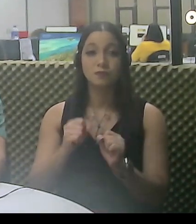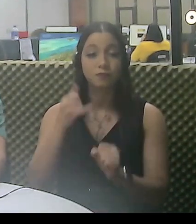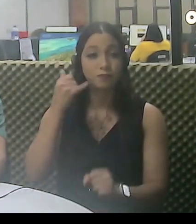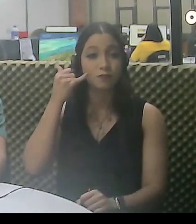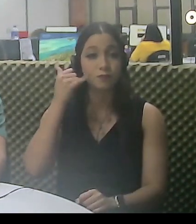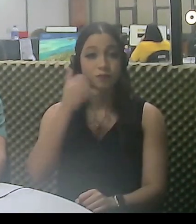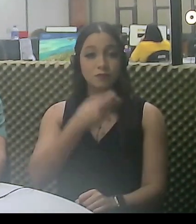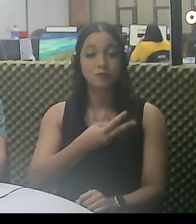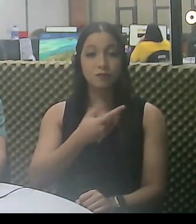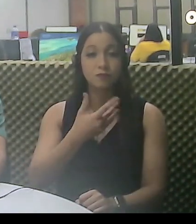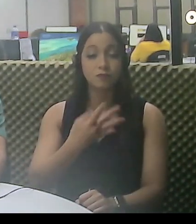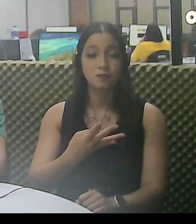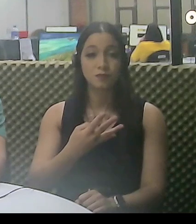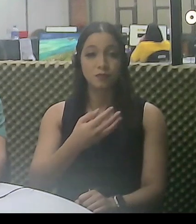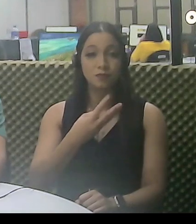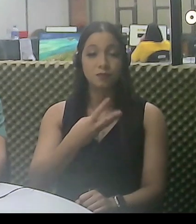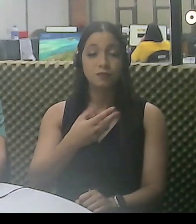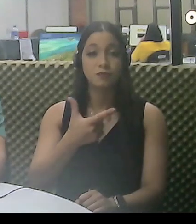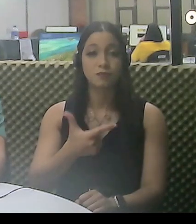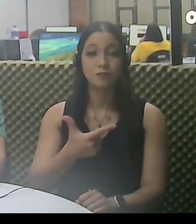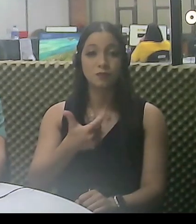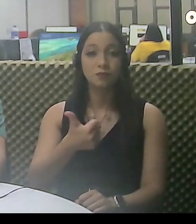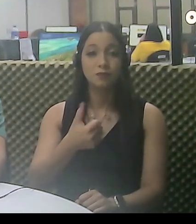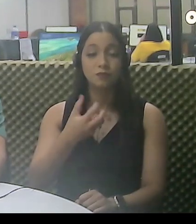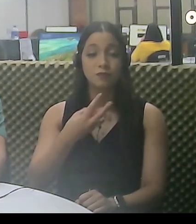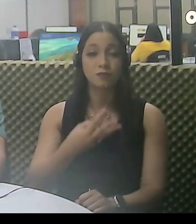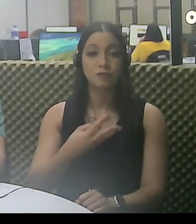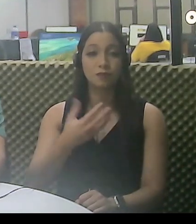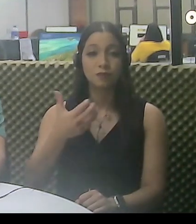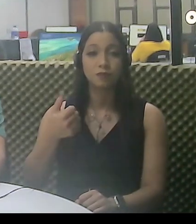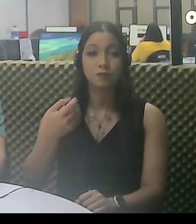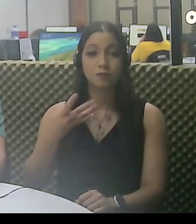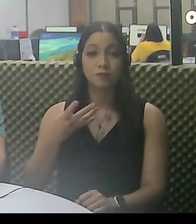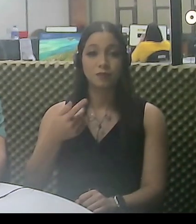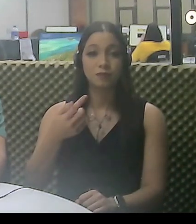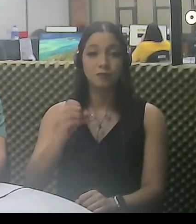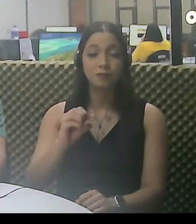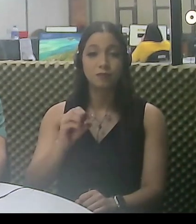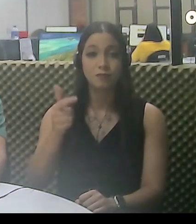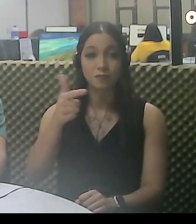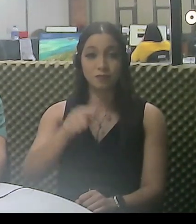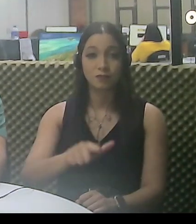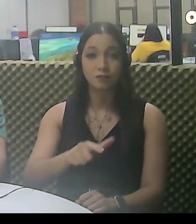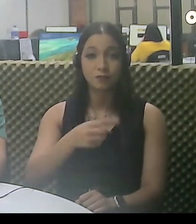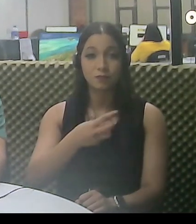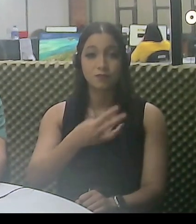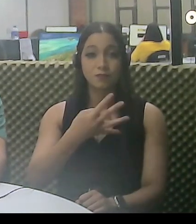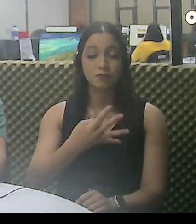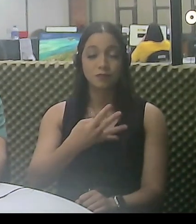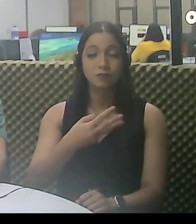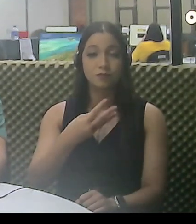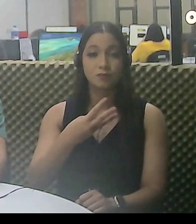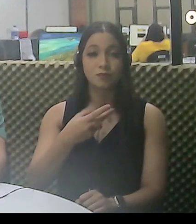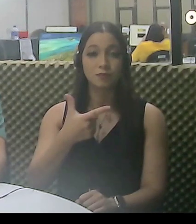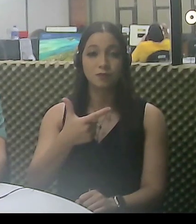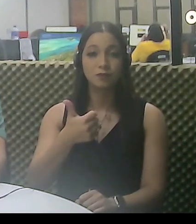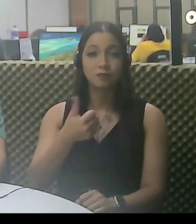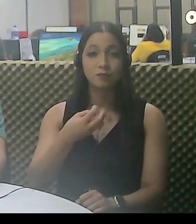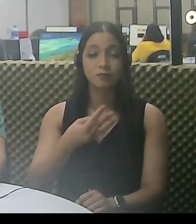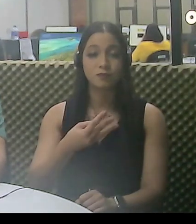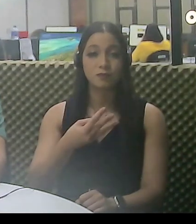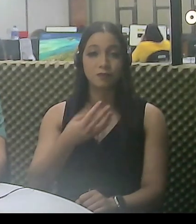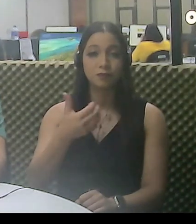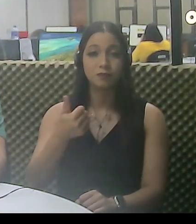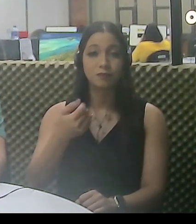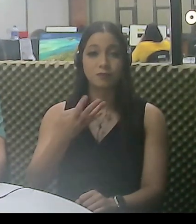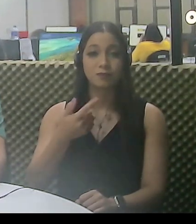telefone 34 3213 1470 repetindo 34 3 2 1 3